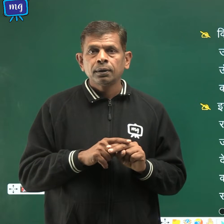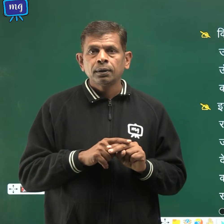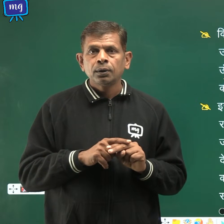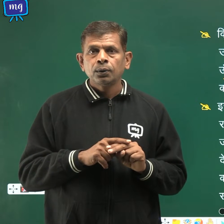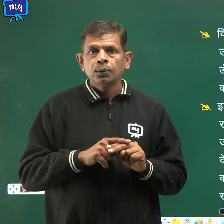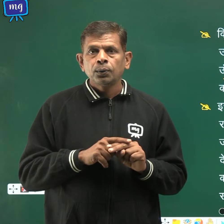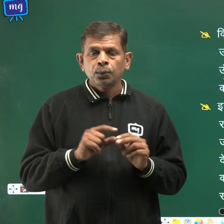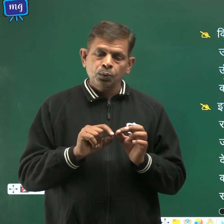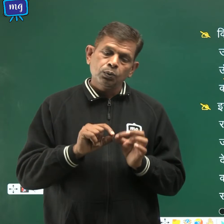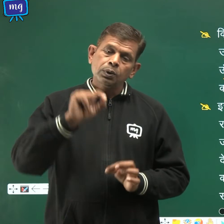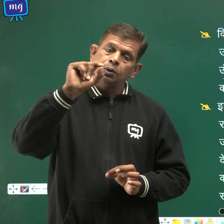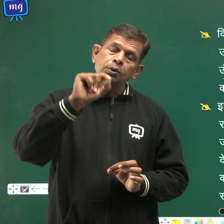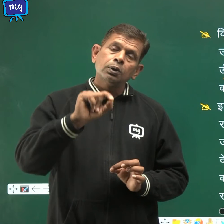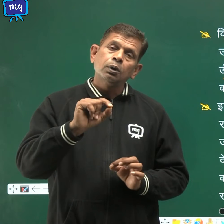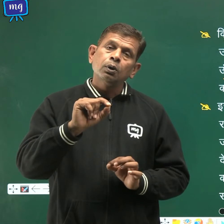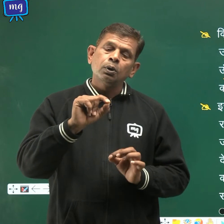ऊंचाई से अधिक